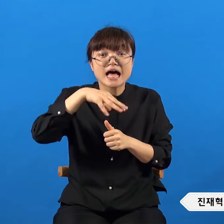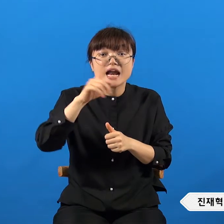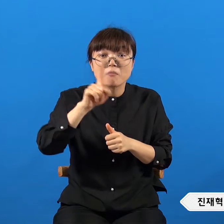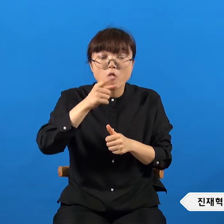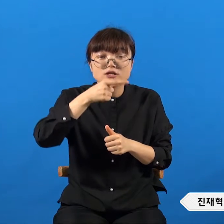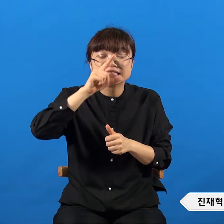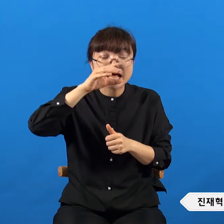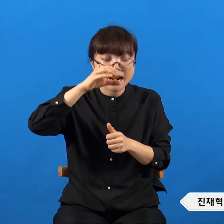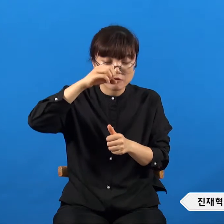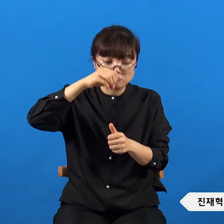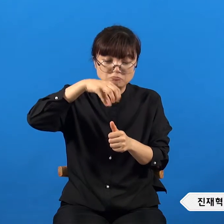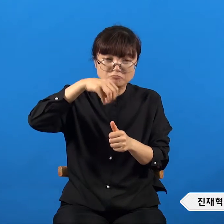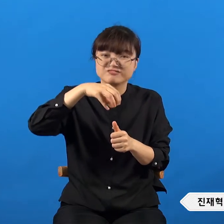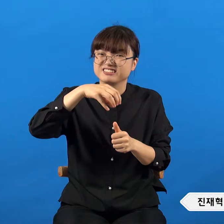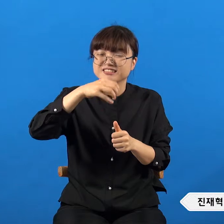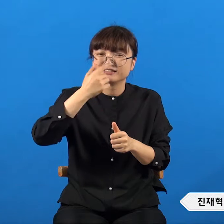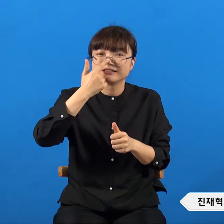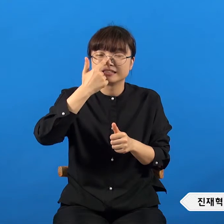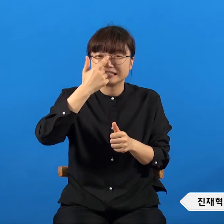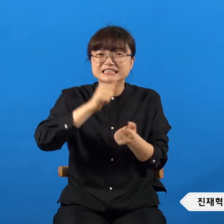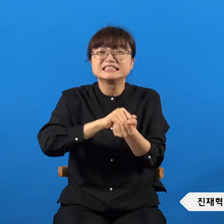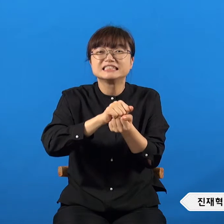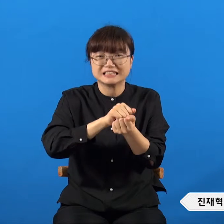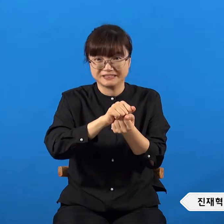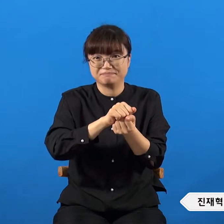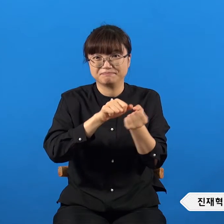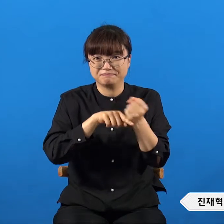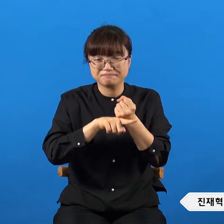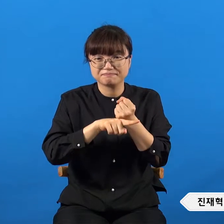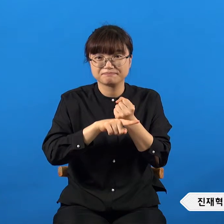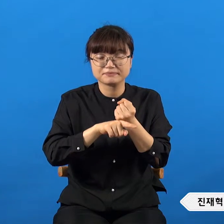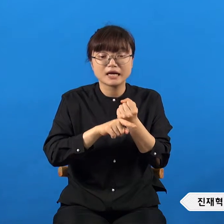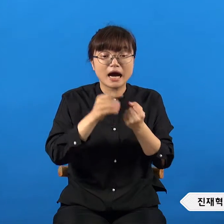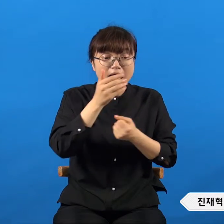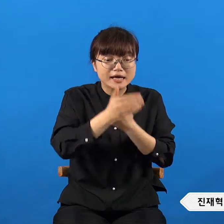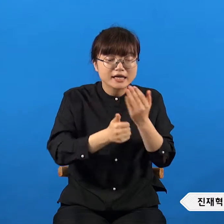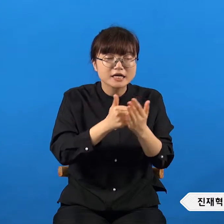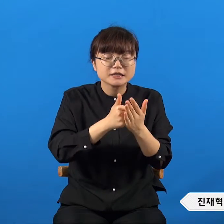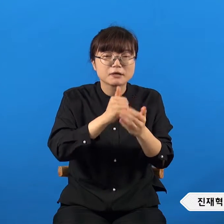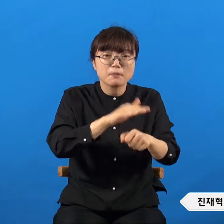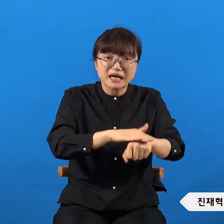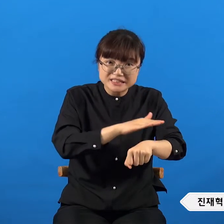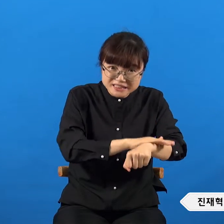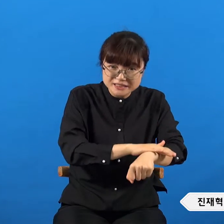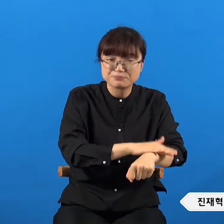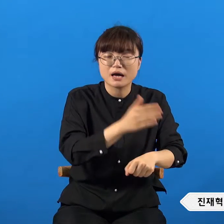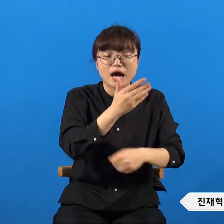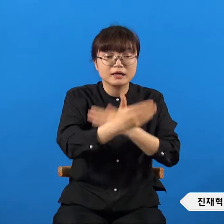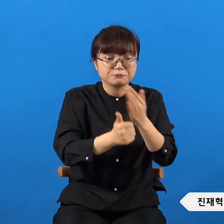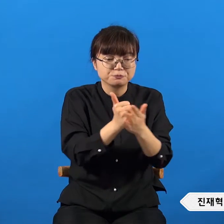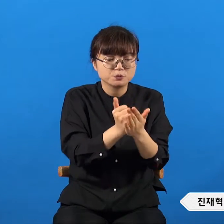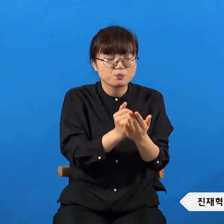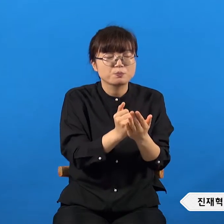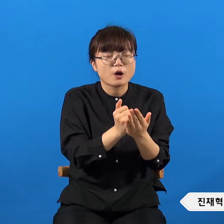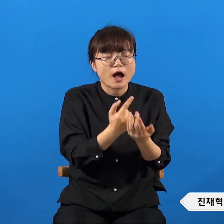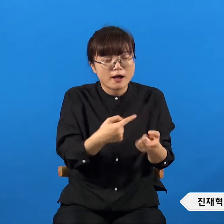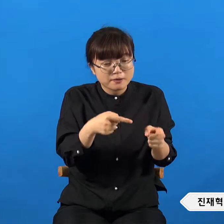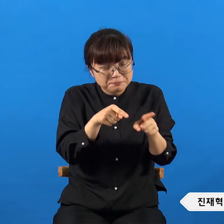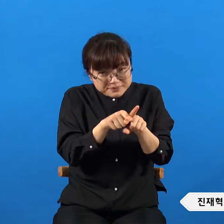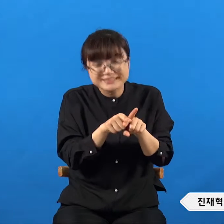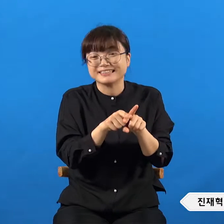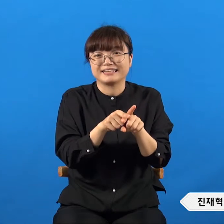물을 뿌리는 것을 이야기합니다. 씻음을 이야기하고 하나님의 터치하심, 하나님과 함께됨을 이야기하는